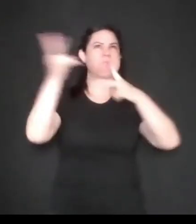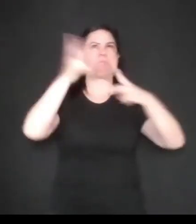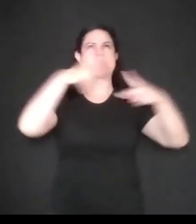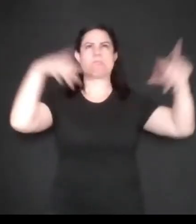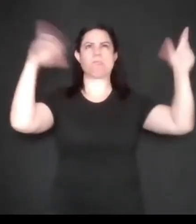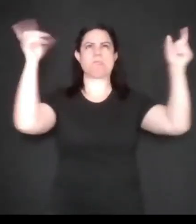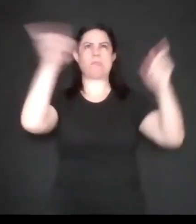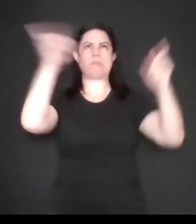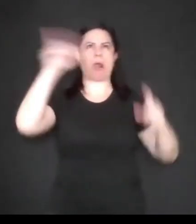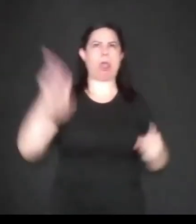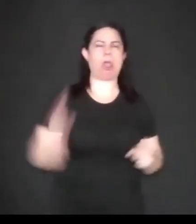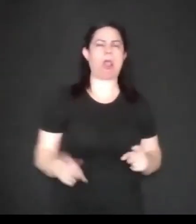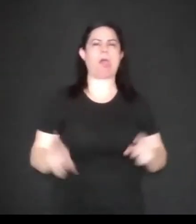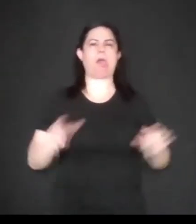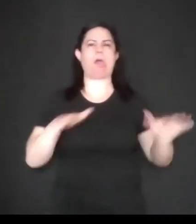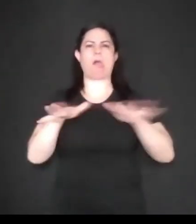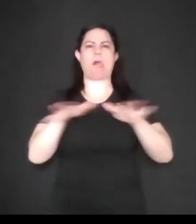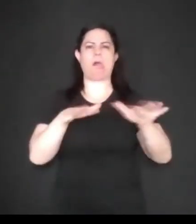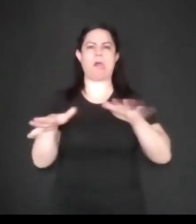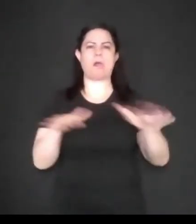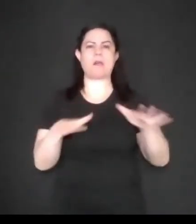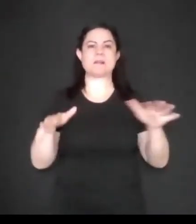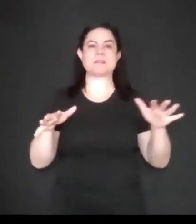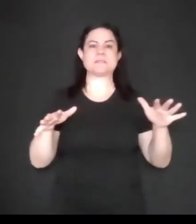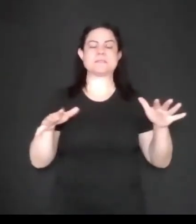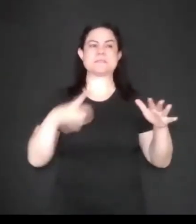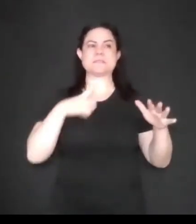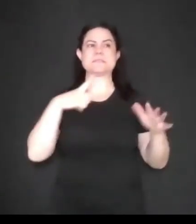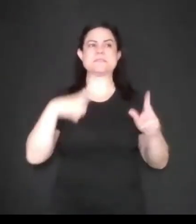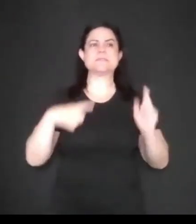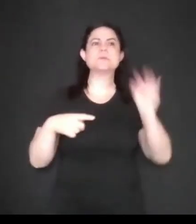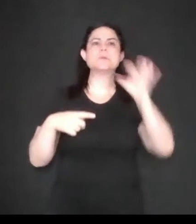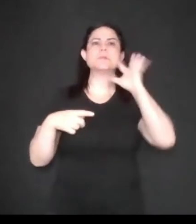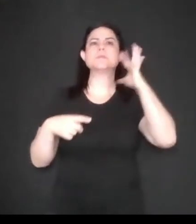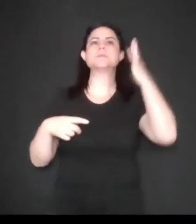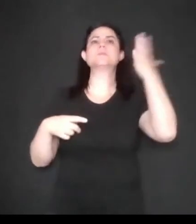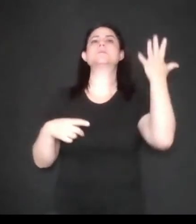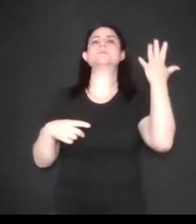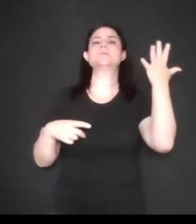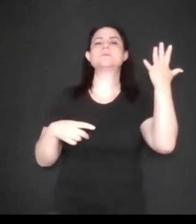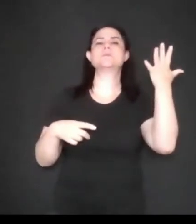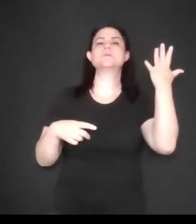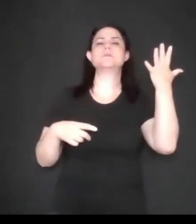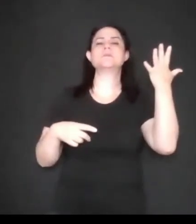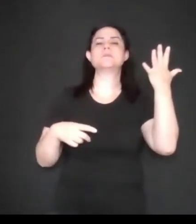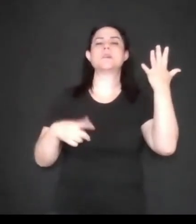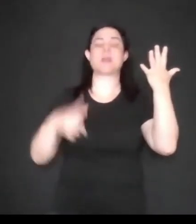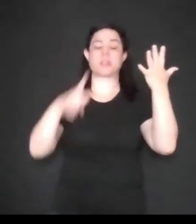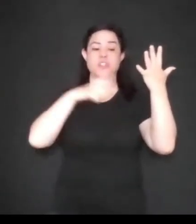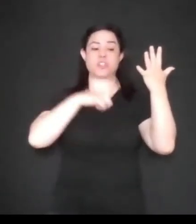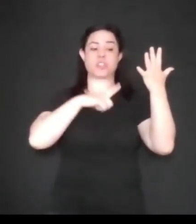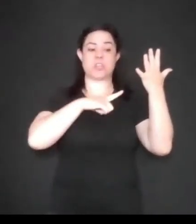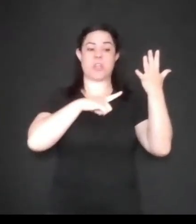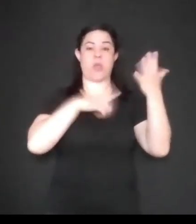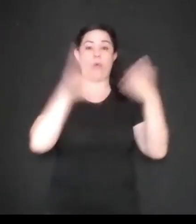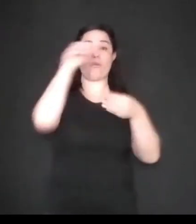terremotos, vulcões, o que essas civilizações faziam? Levavam ofertas,